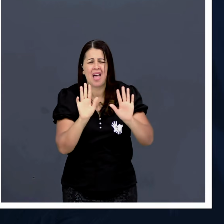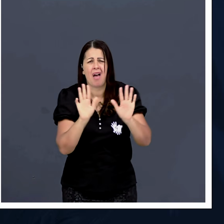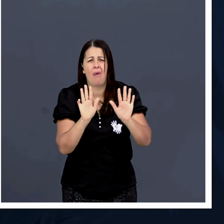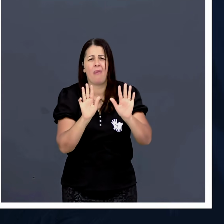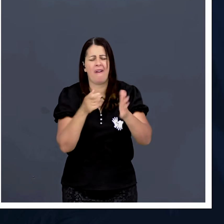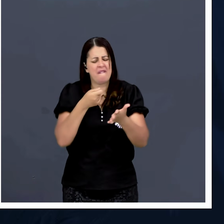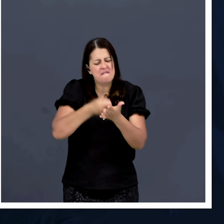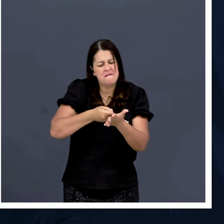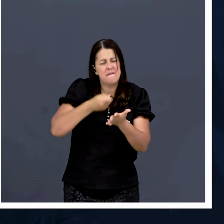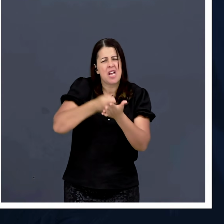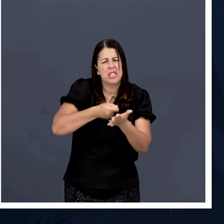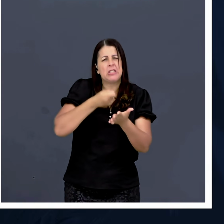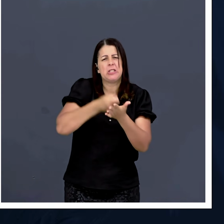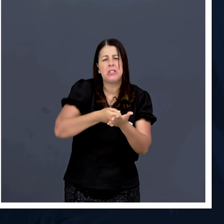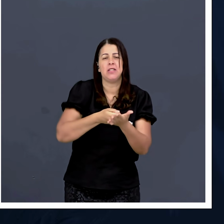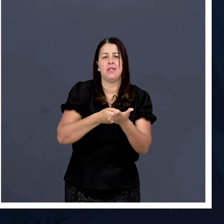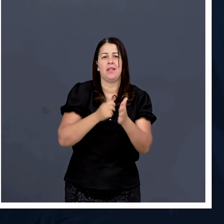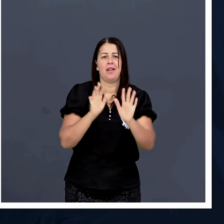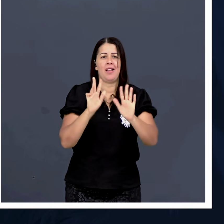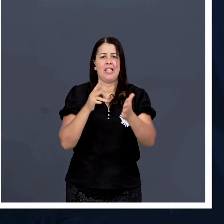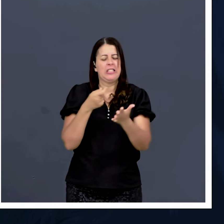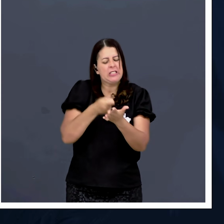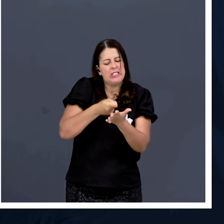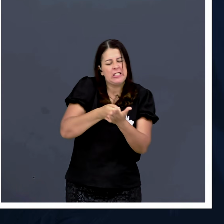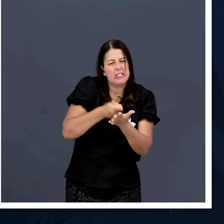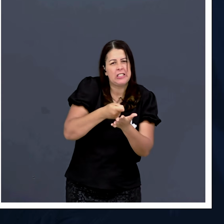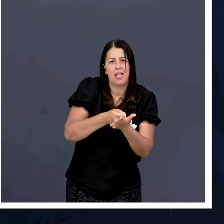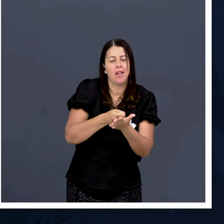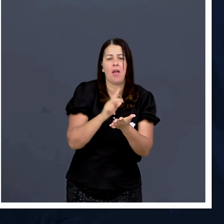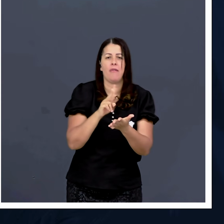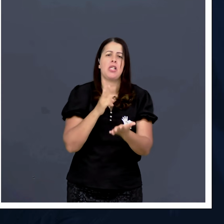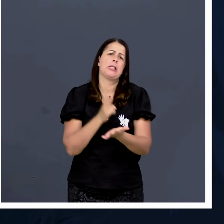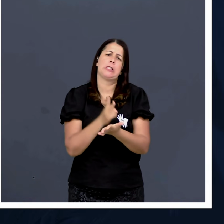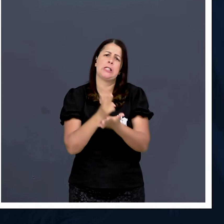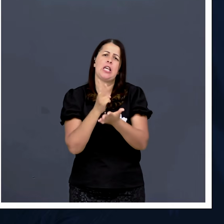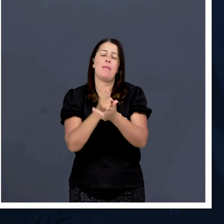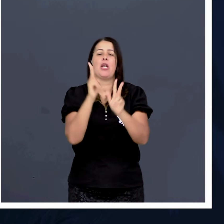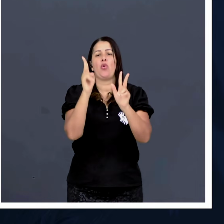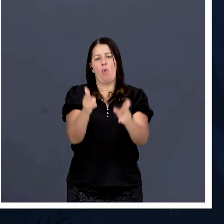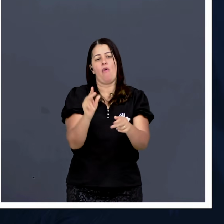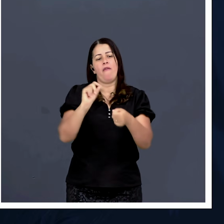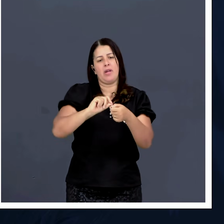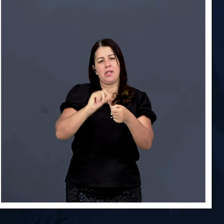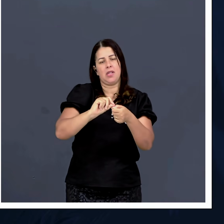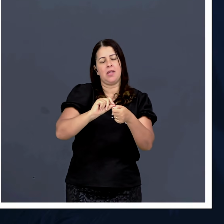seja persistente. Não é insistente. Insistente é você continuar fazendo da mesma forma.